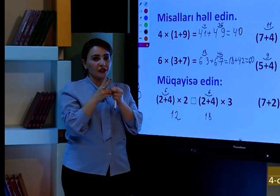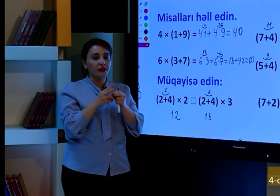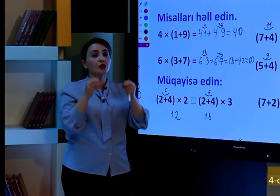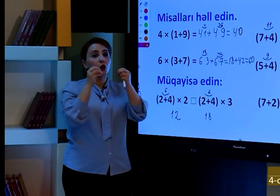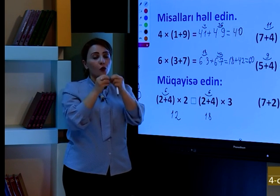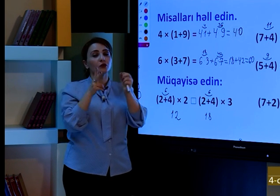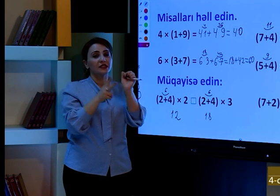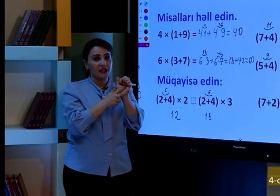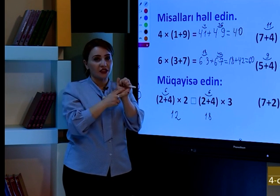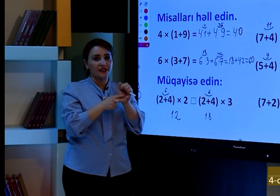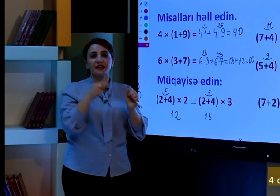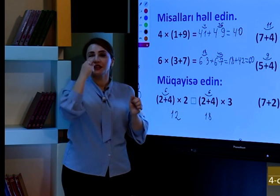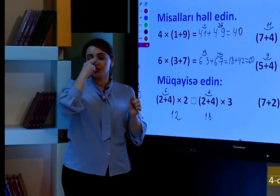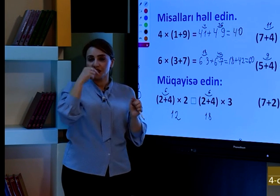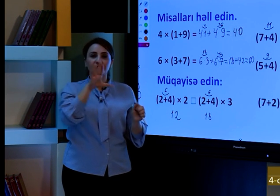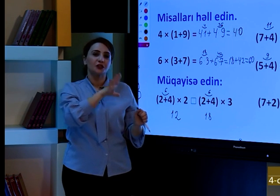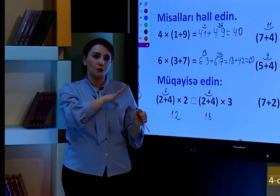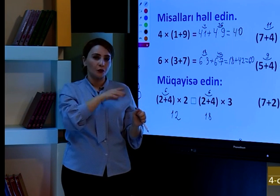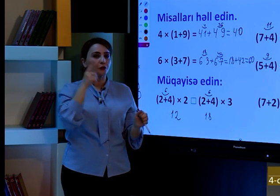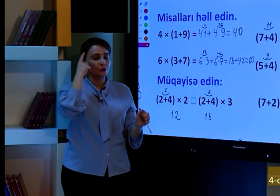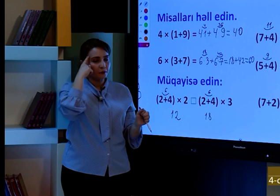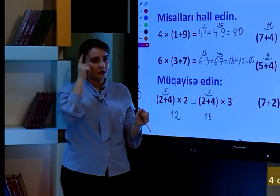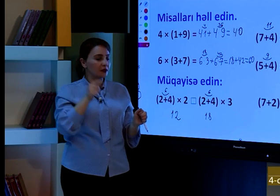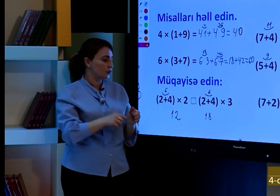12-nin 18-dən kiçik olduğunu bilirik.